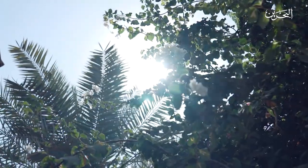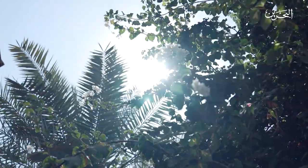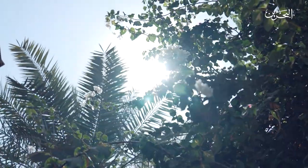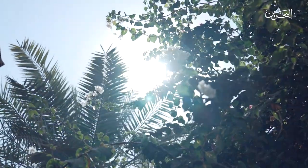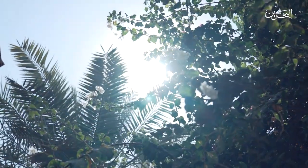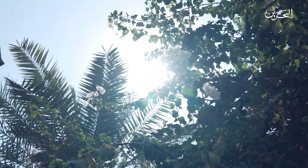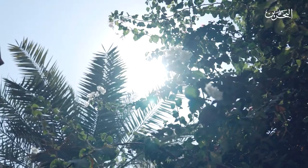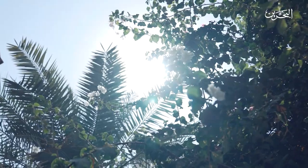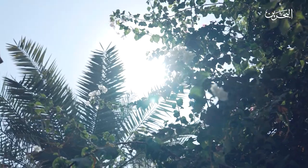والأمل.